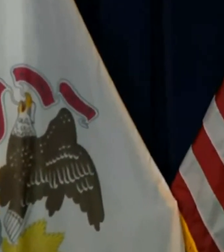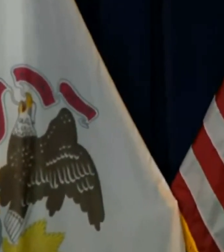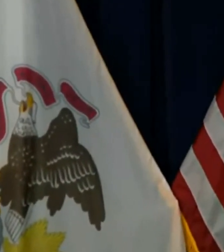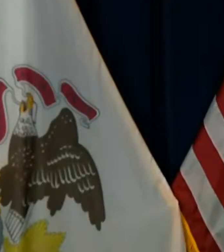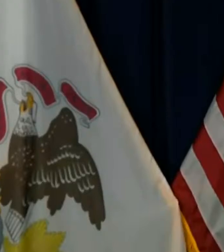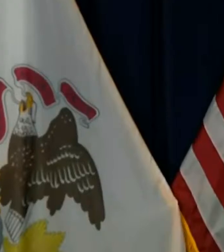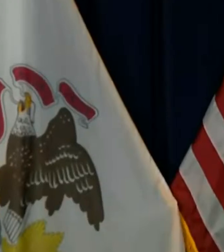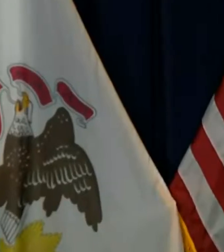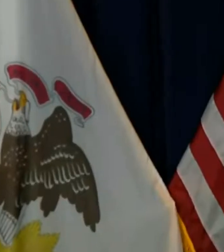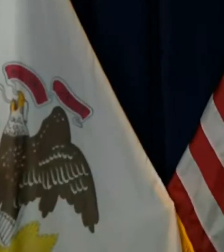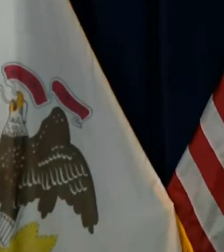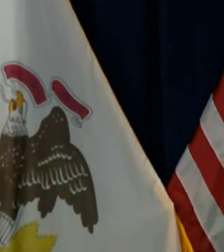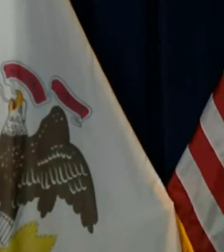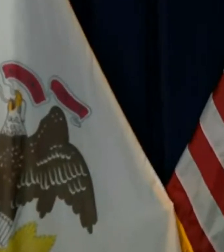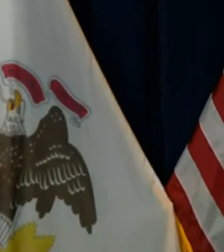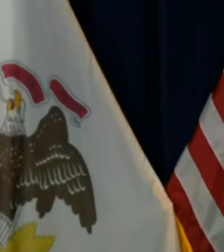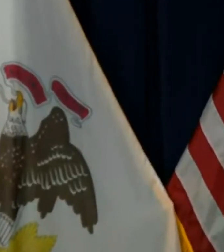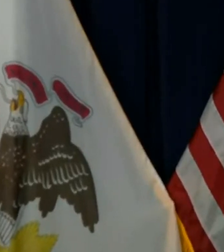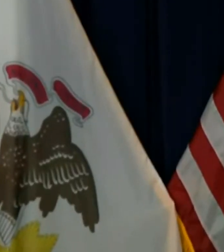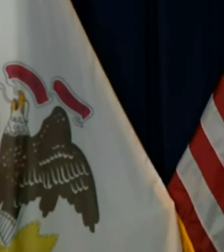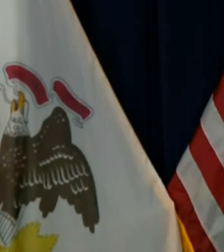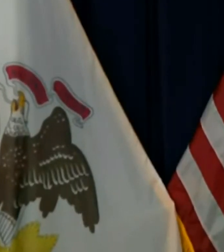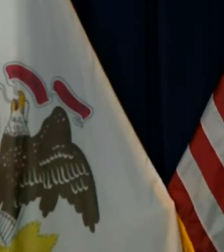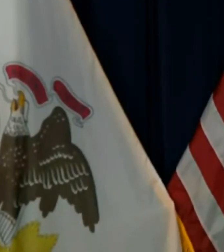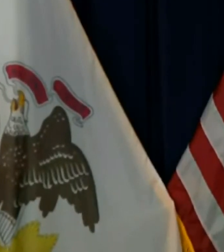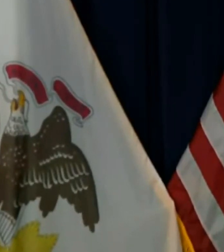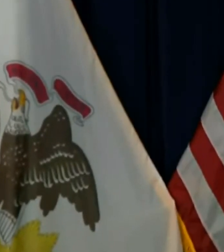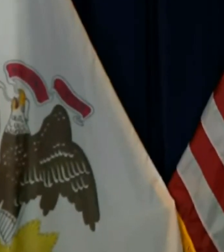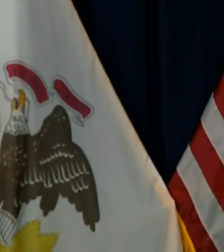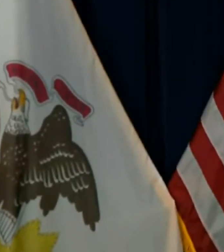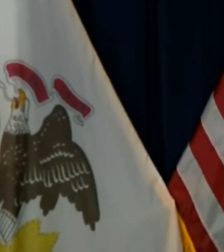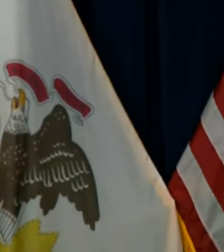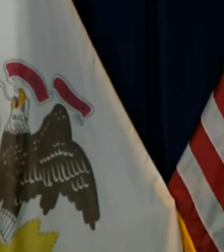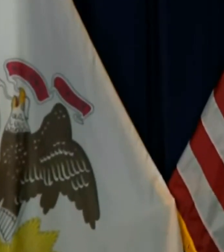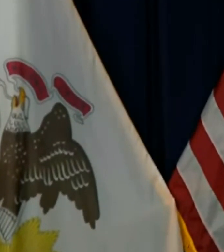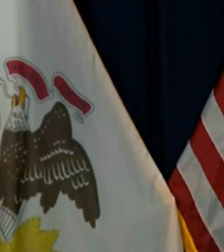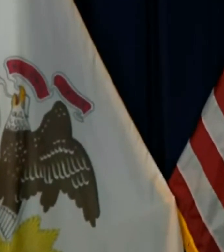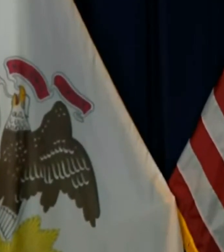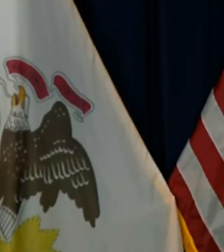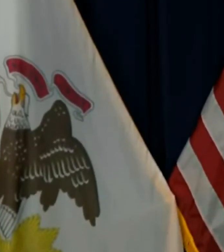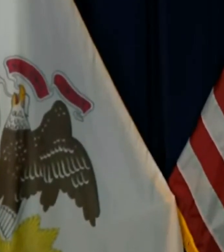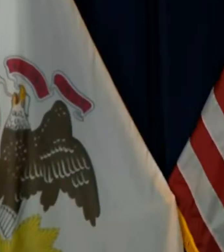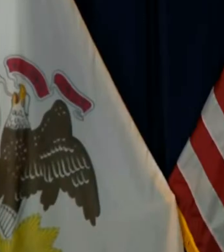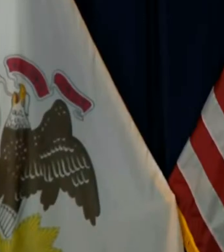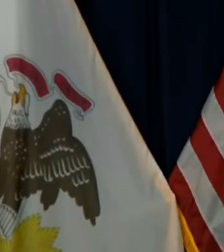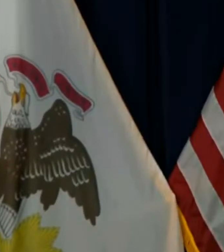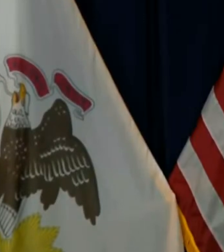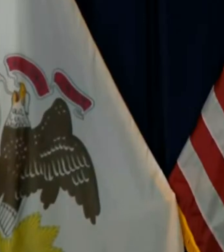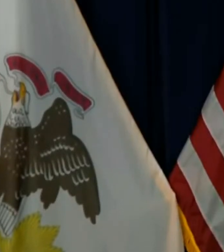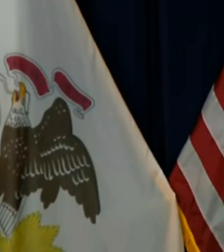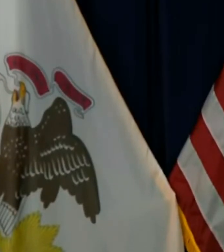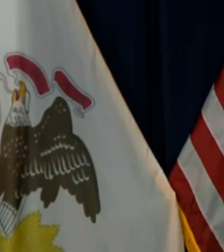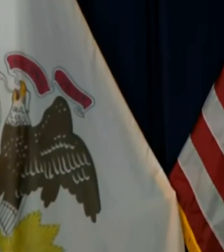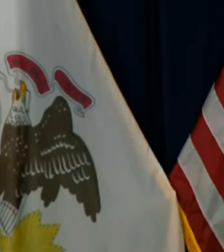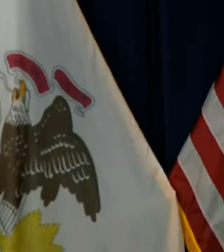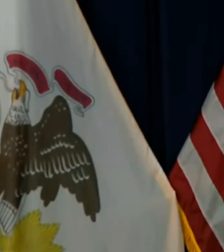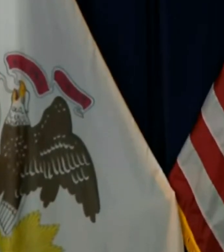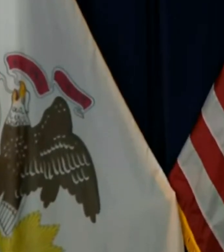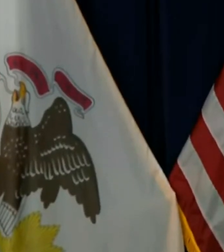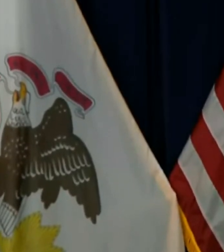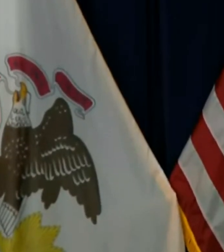última orden. Si alguien necesita mascarillas, por favor, llámenos. Necesitamos de su